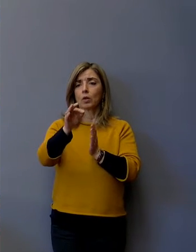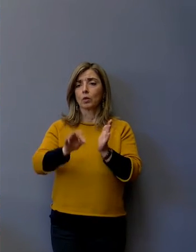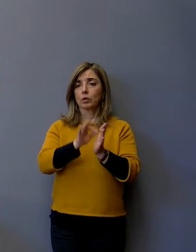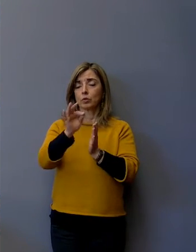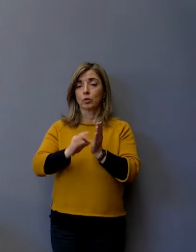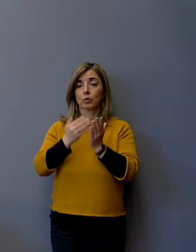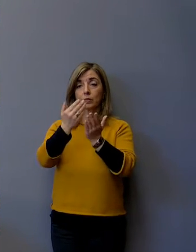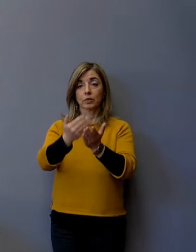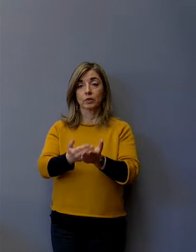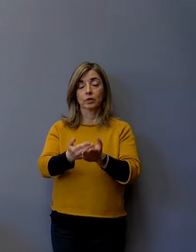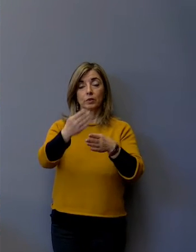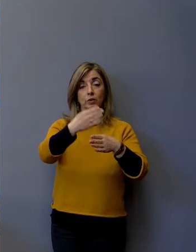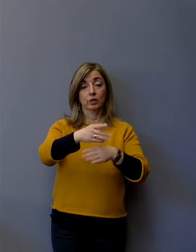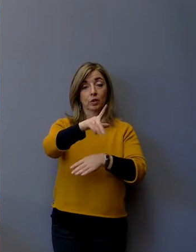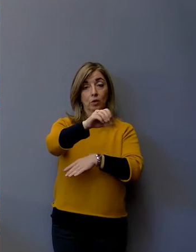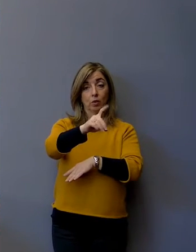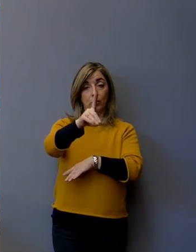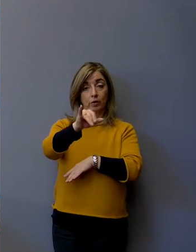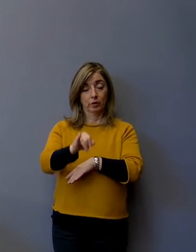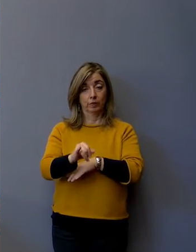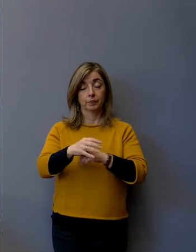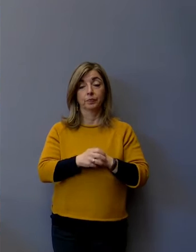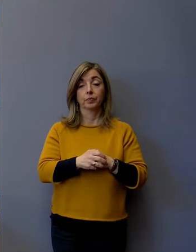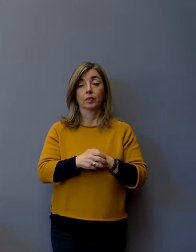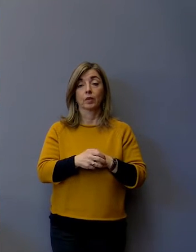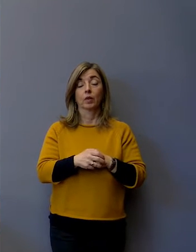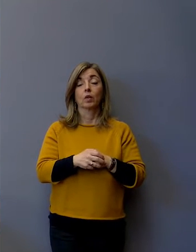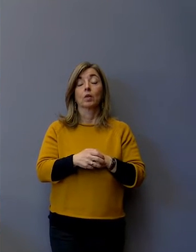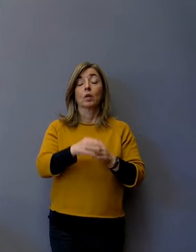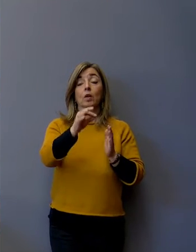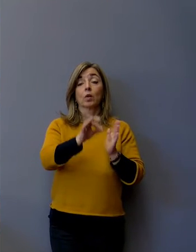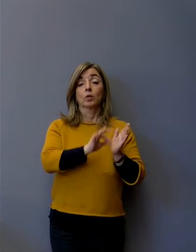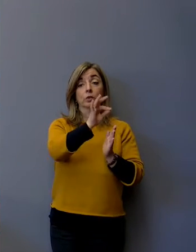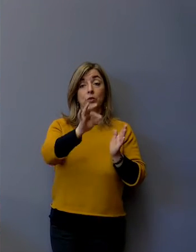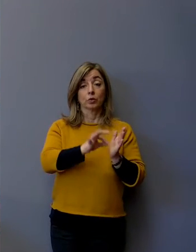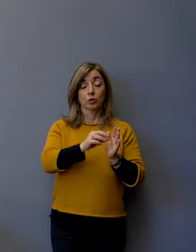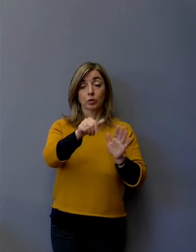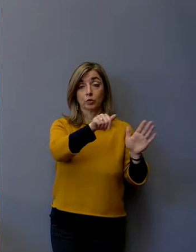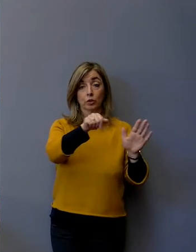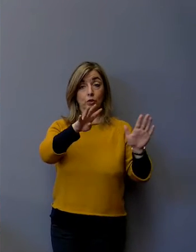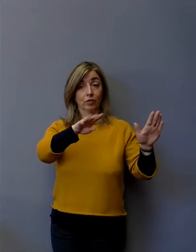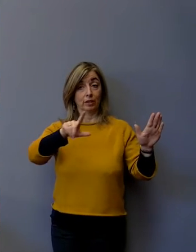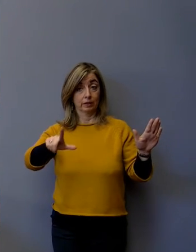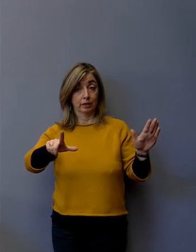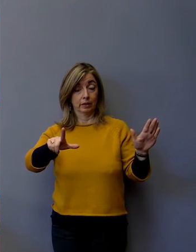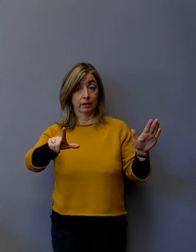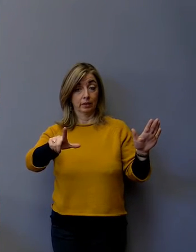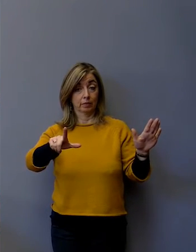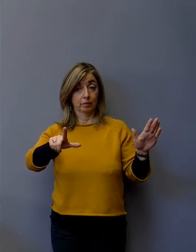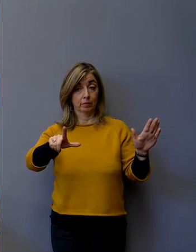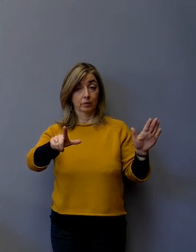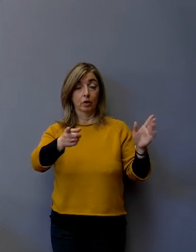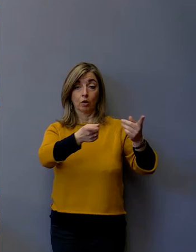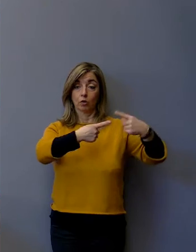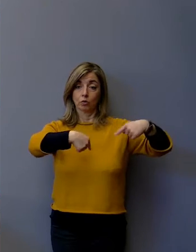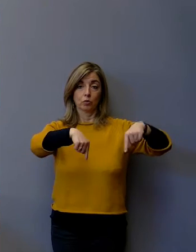consigliera lodi pongo in votazione l'ordine del giorno 197 con parere contrario